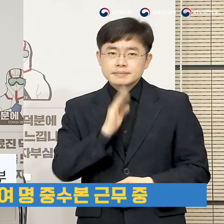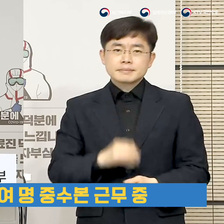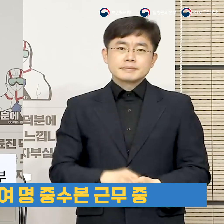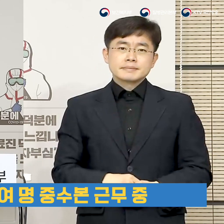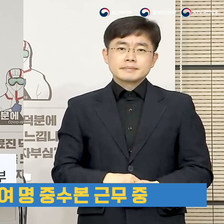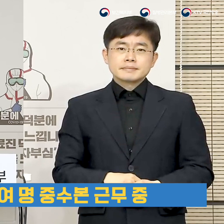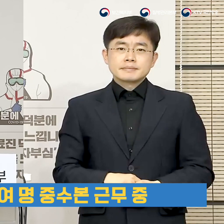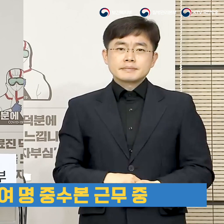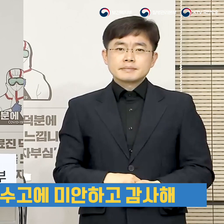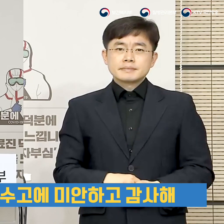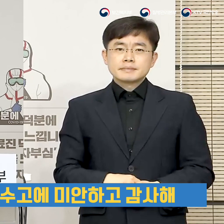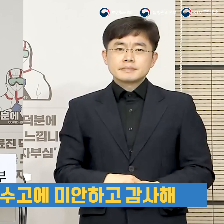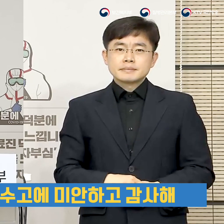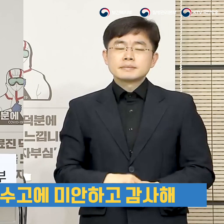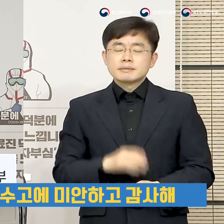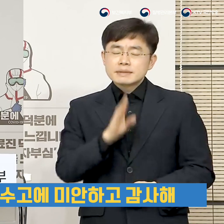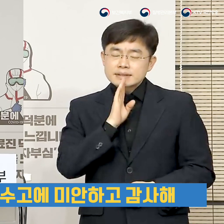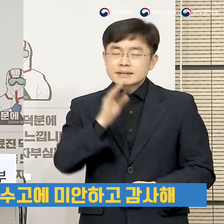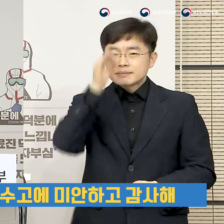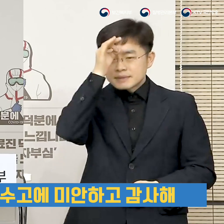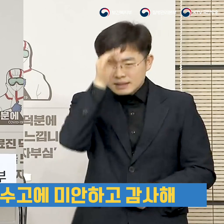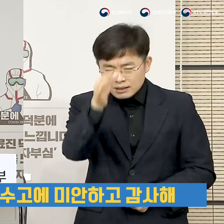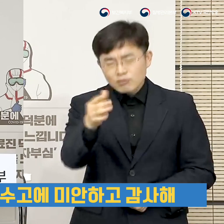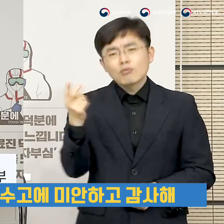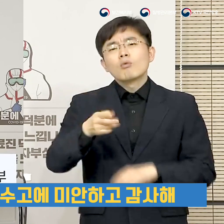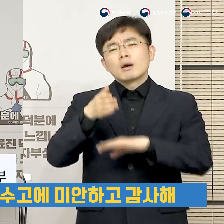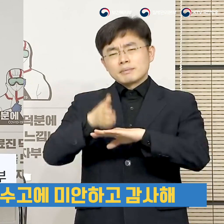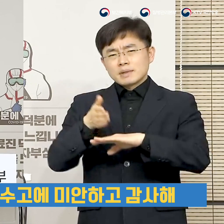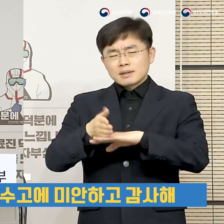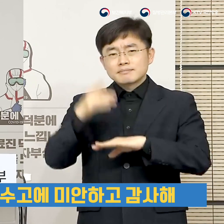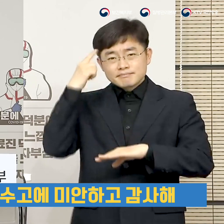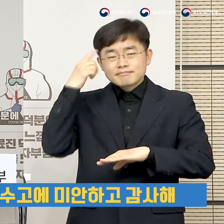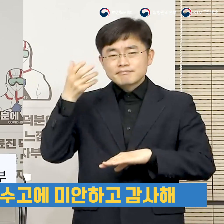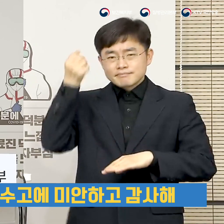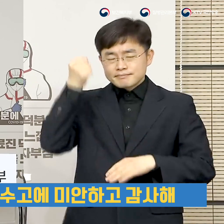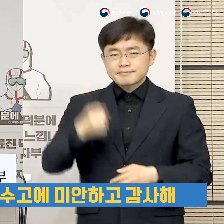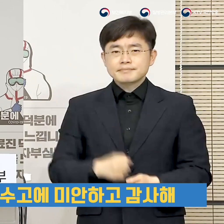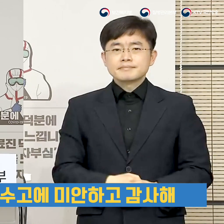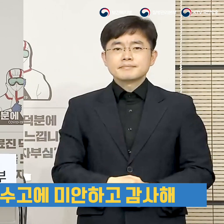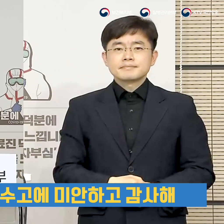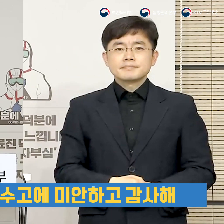대해서 매우 미안하고 또 감사한 마음을 갖고 있습니다.